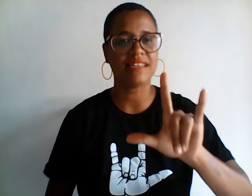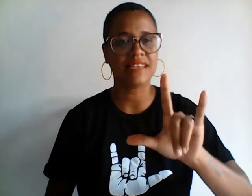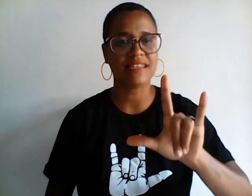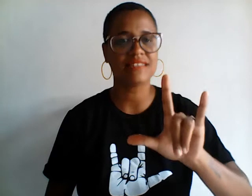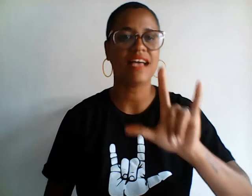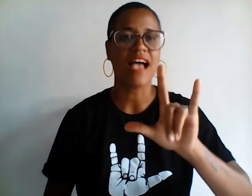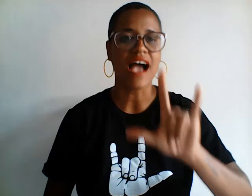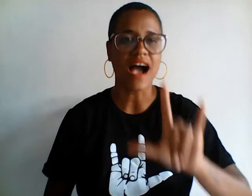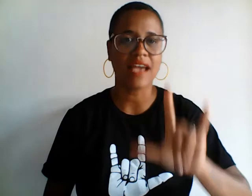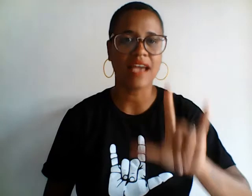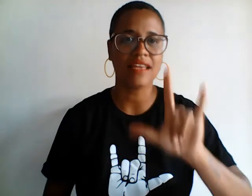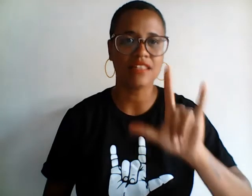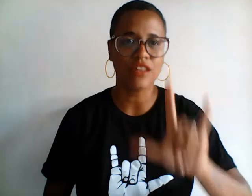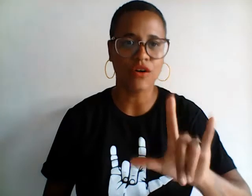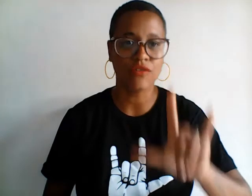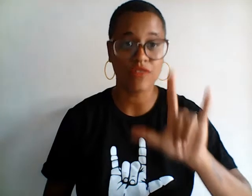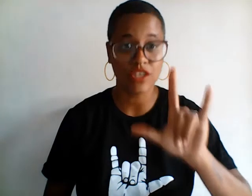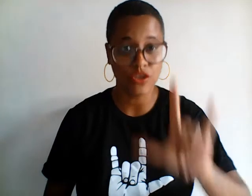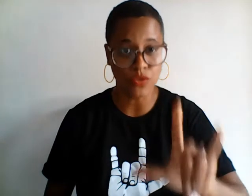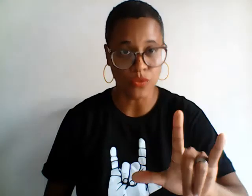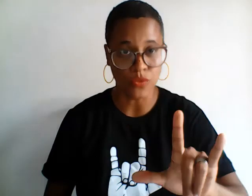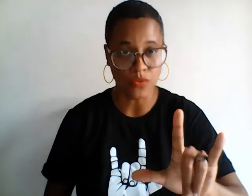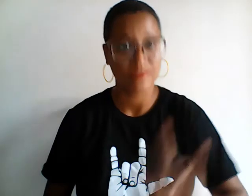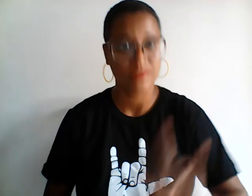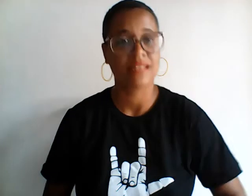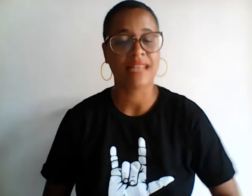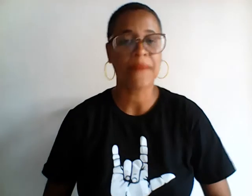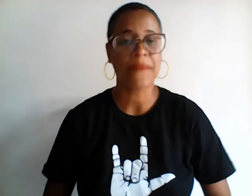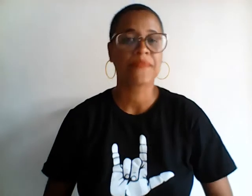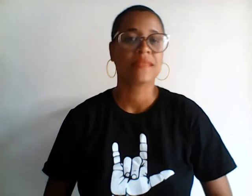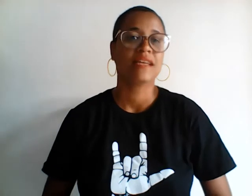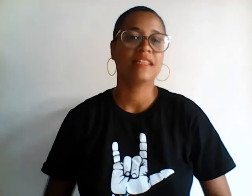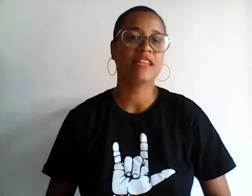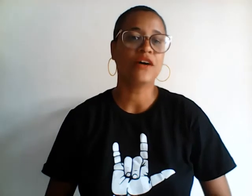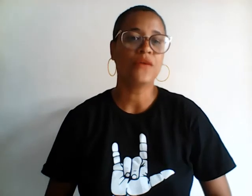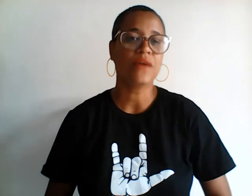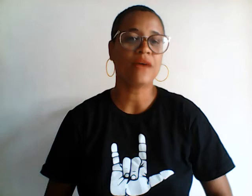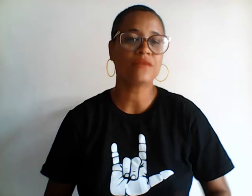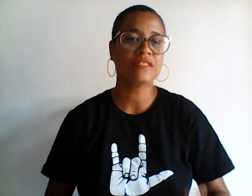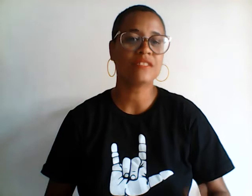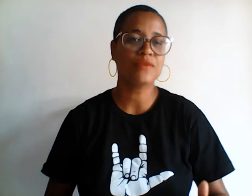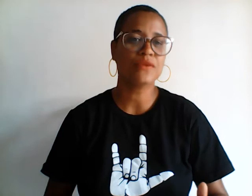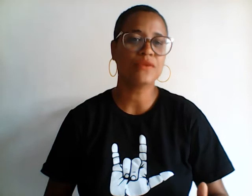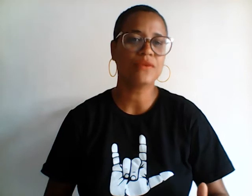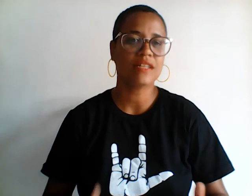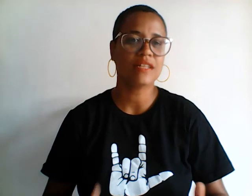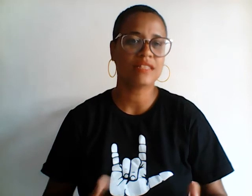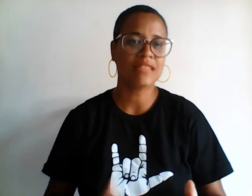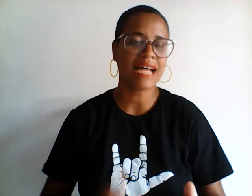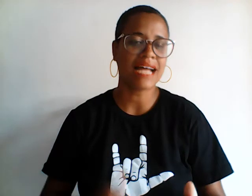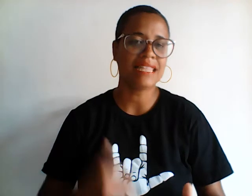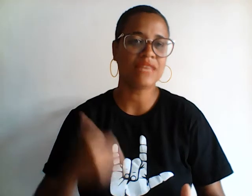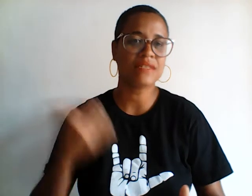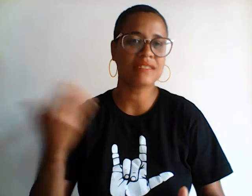inglês I love you, tá? Então é um símbolo da língua de sinais